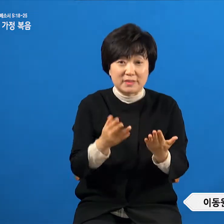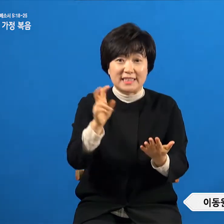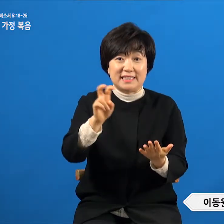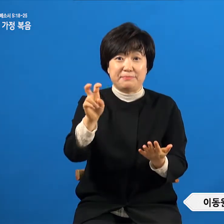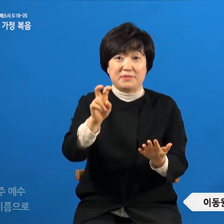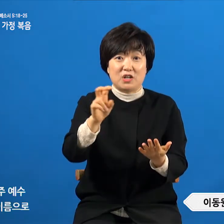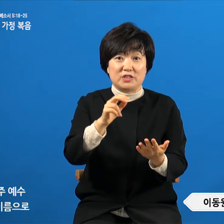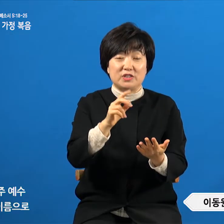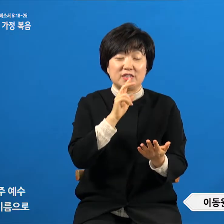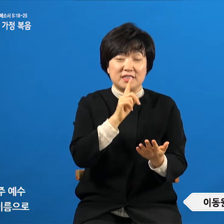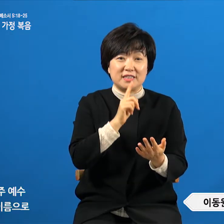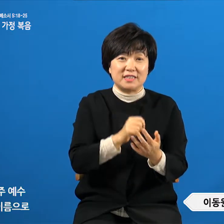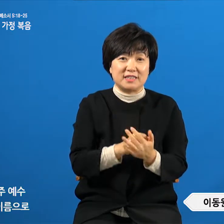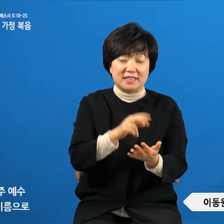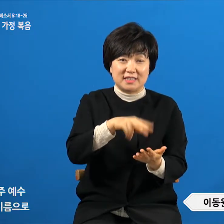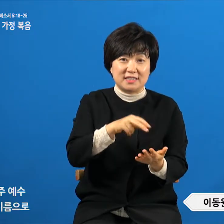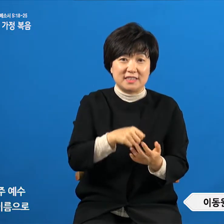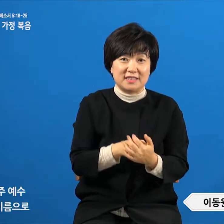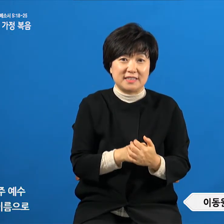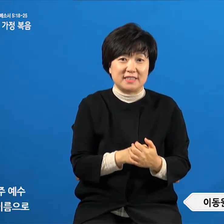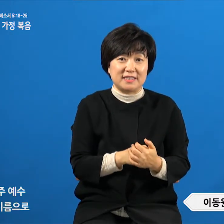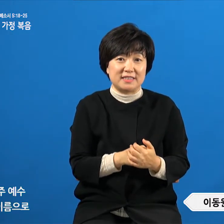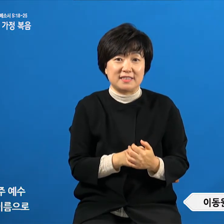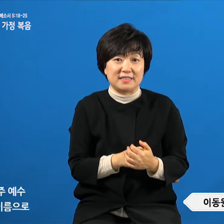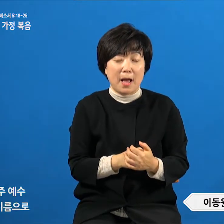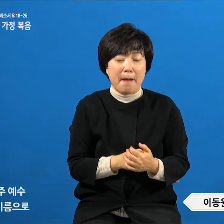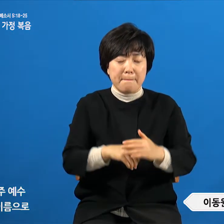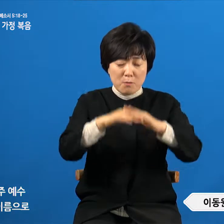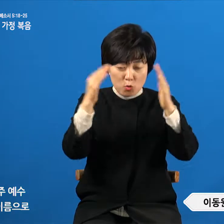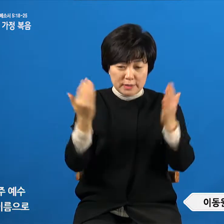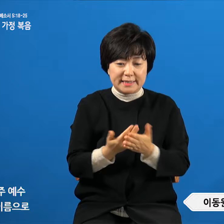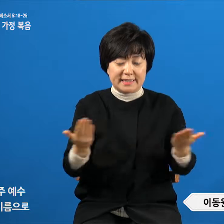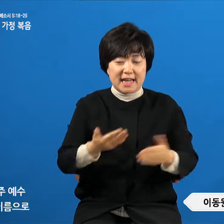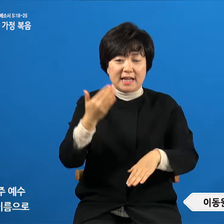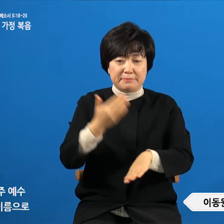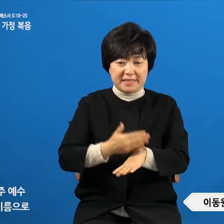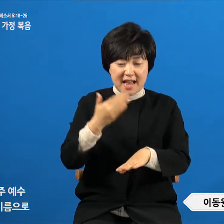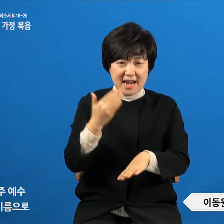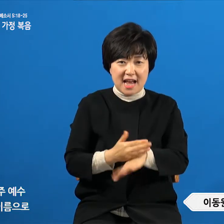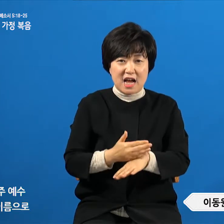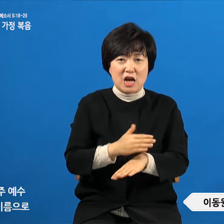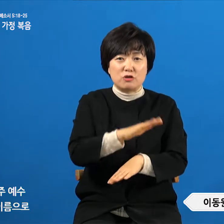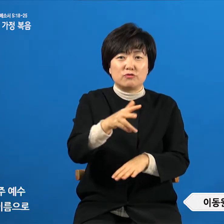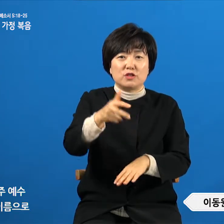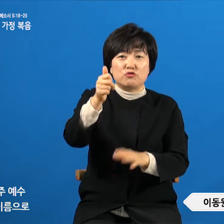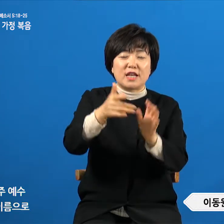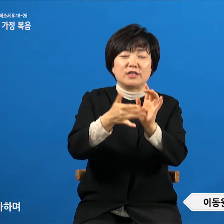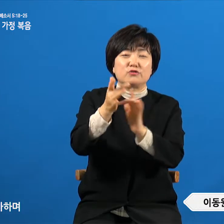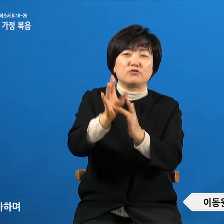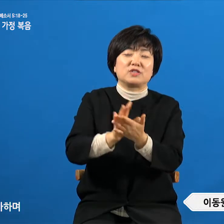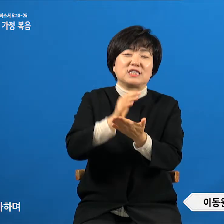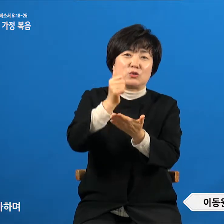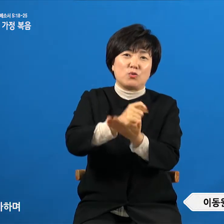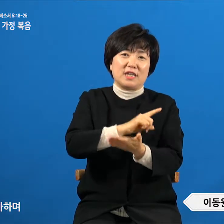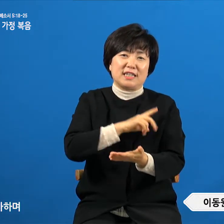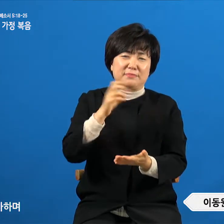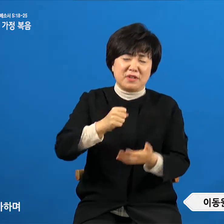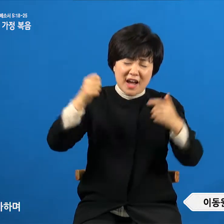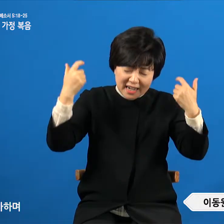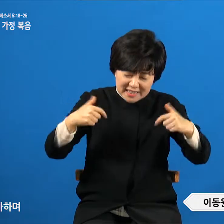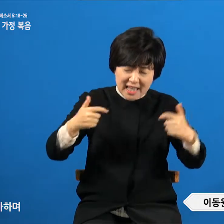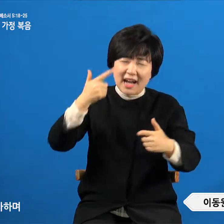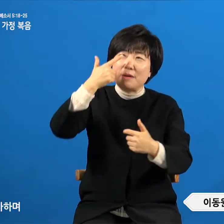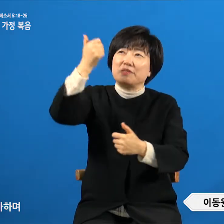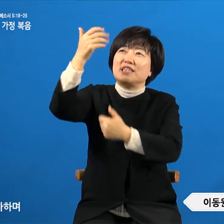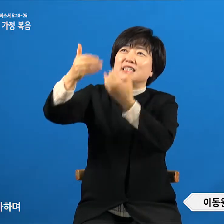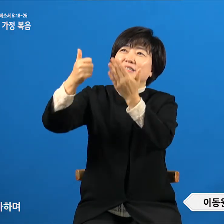20절을 같이 읽겠습니다. 본문의 20절 다 함께 읽습니다. 시작. 범사에 감사하라. 우리 주 예수 그리스도의 이름으로